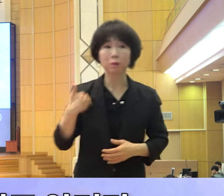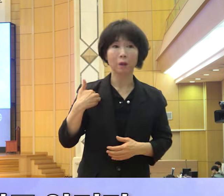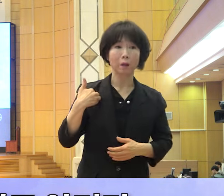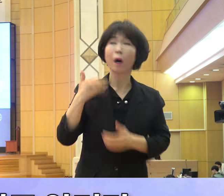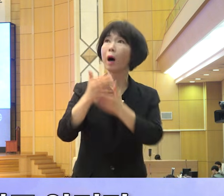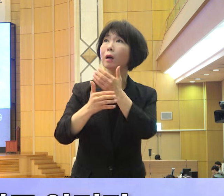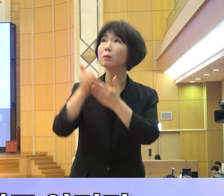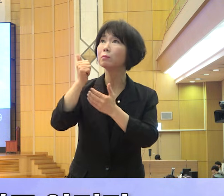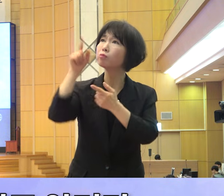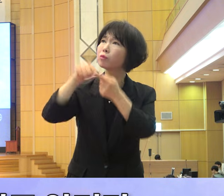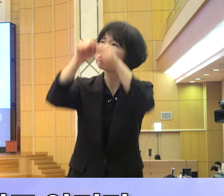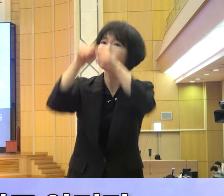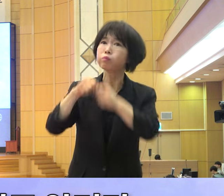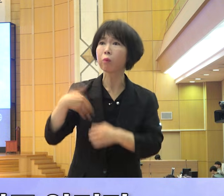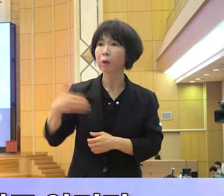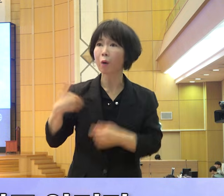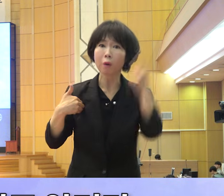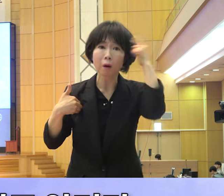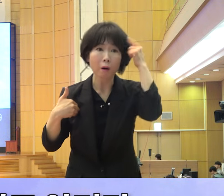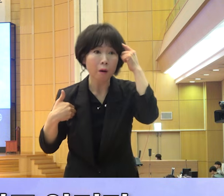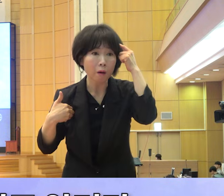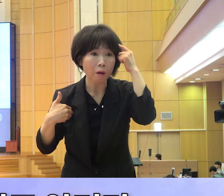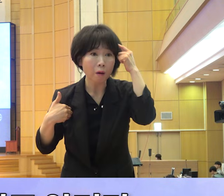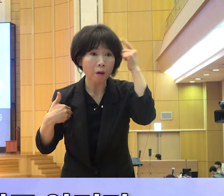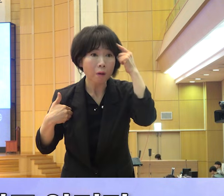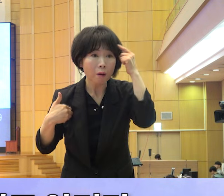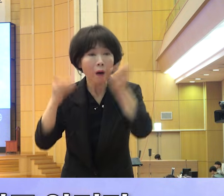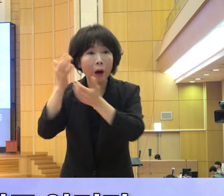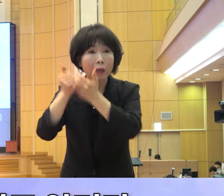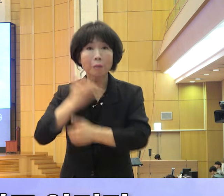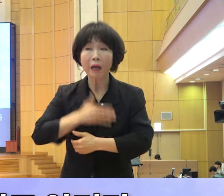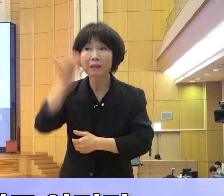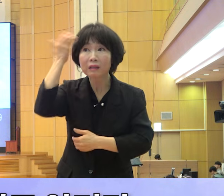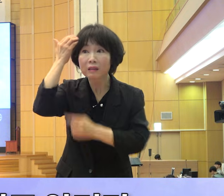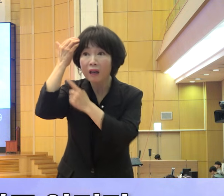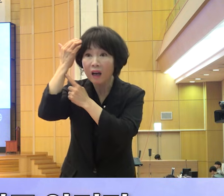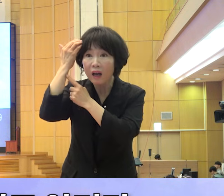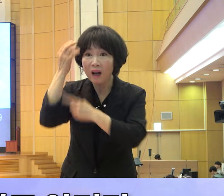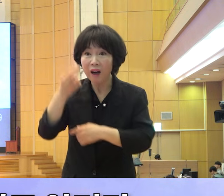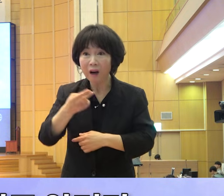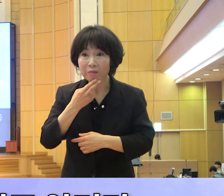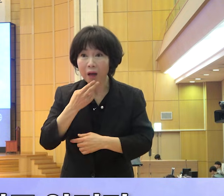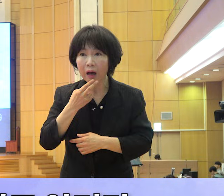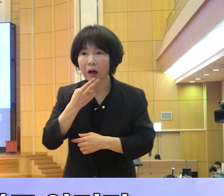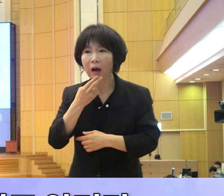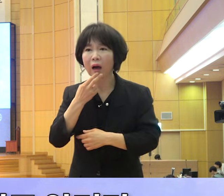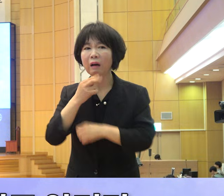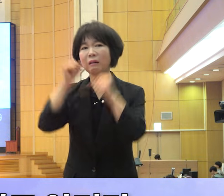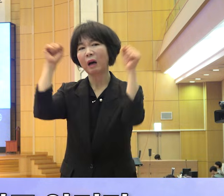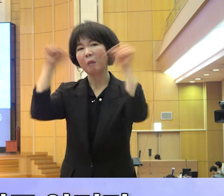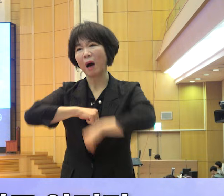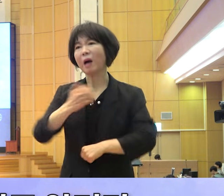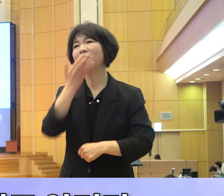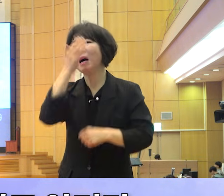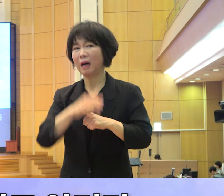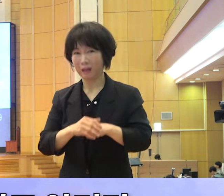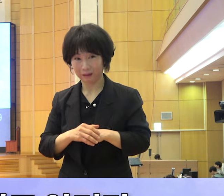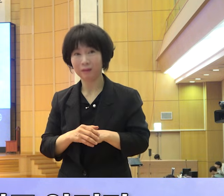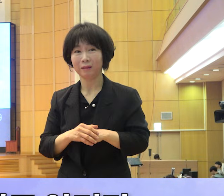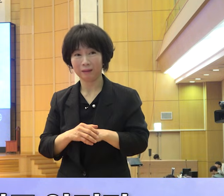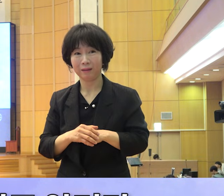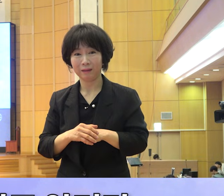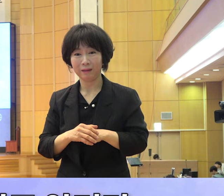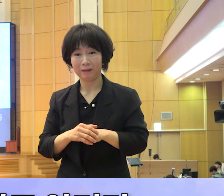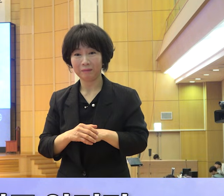하나님을 아버지라 부르면서 내가 하나님을 아는 지식이 없으므로 망한다는 거잖아요. 내가